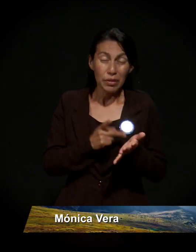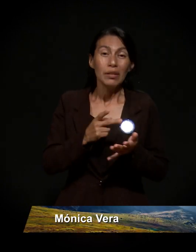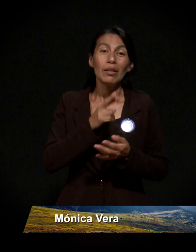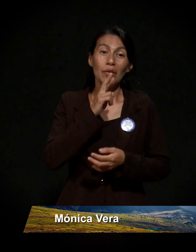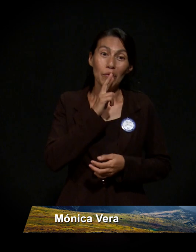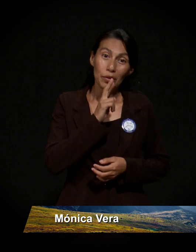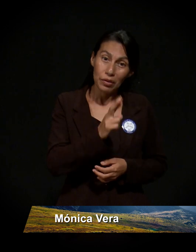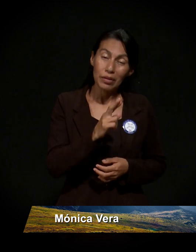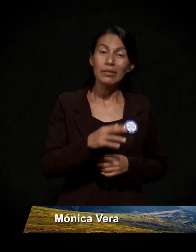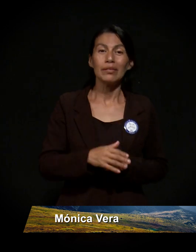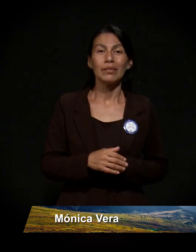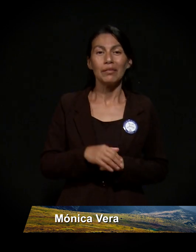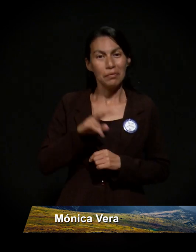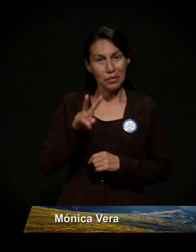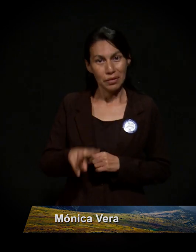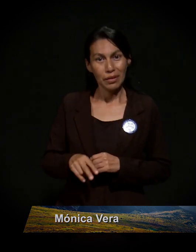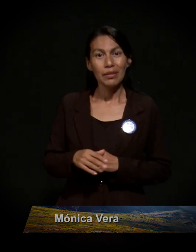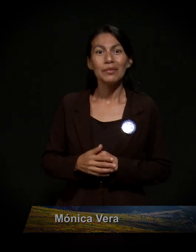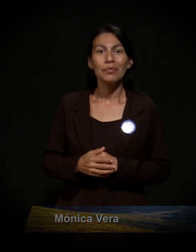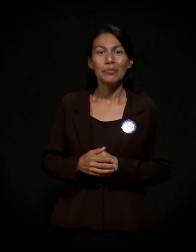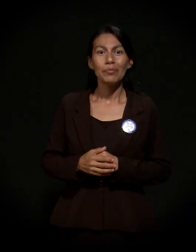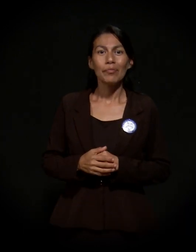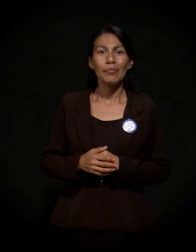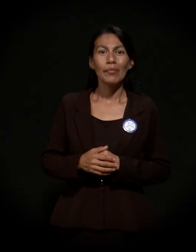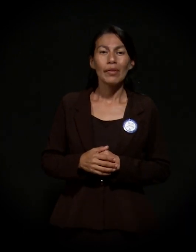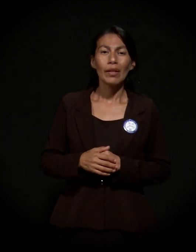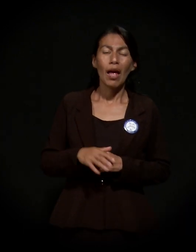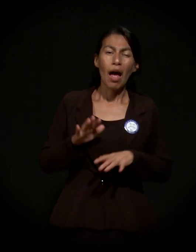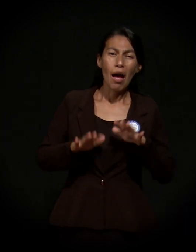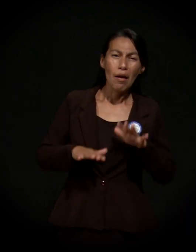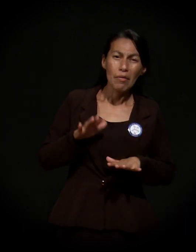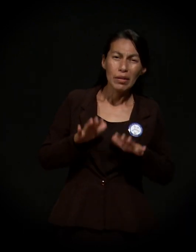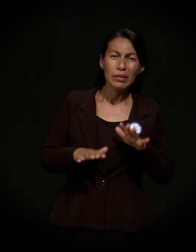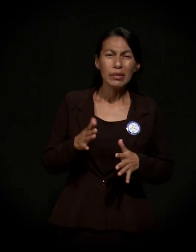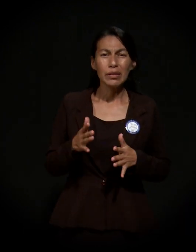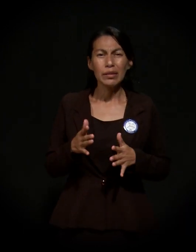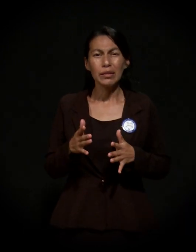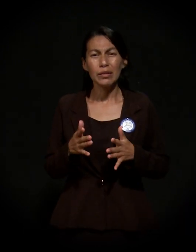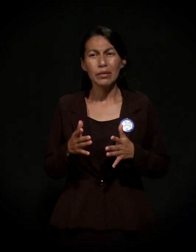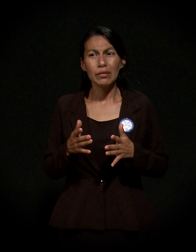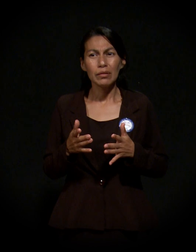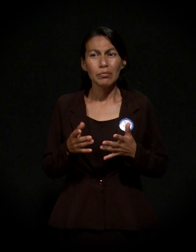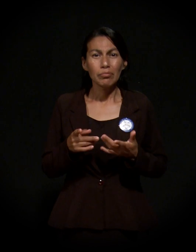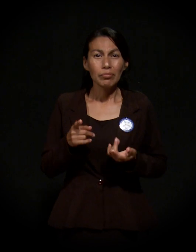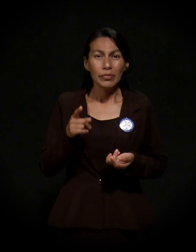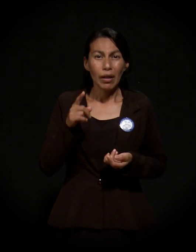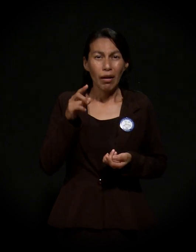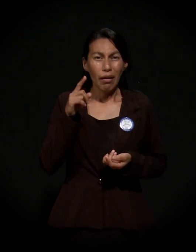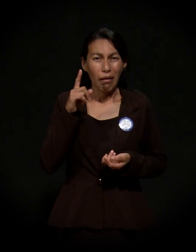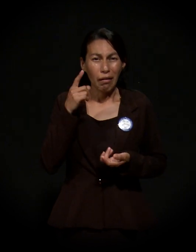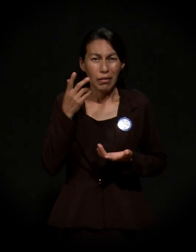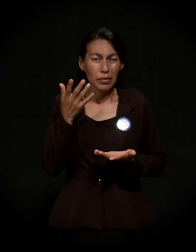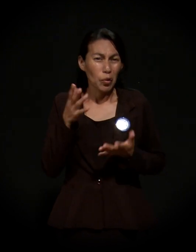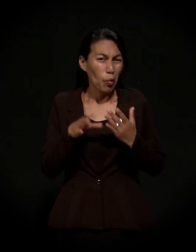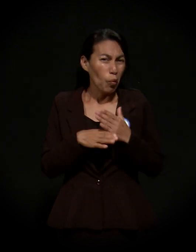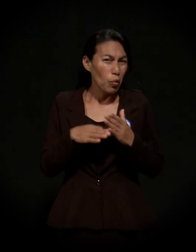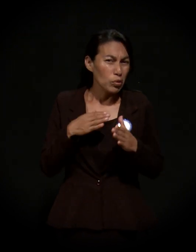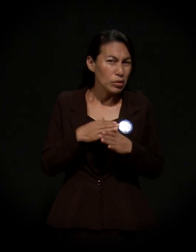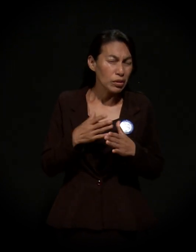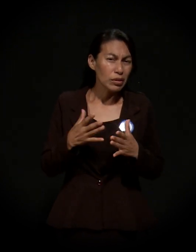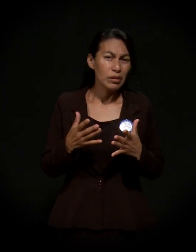circunstancias muy, pero muy raras, donde aparentemente ya no